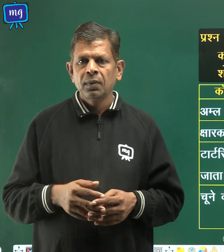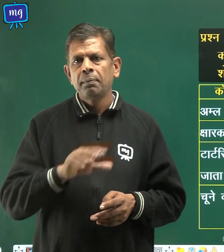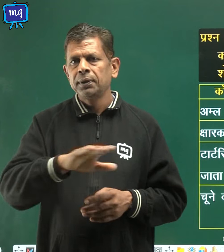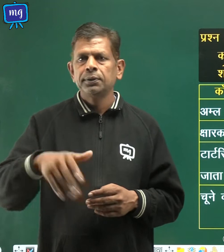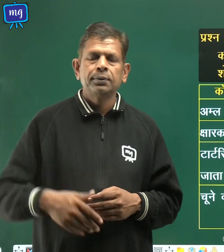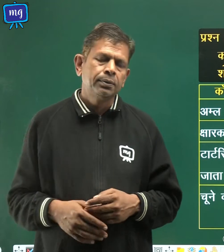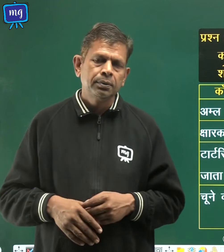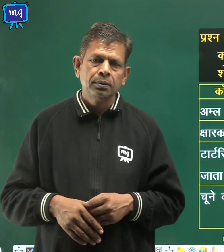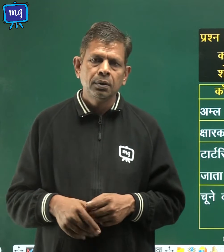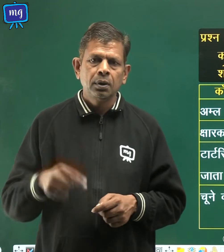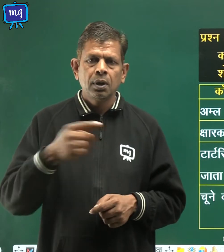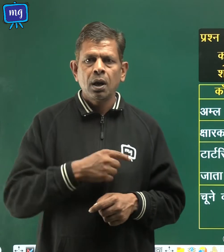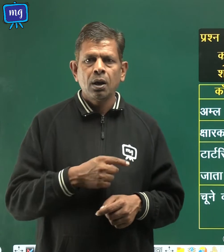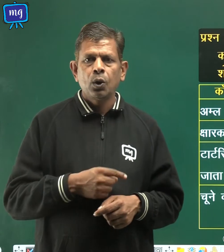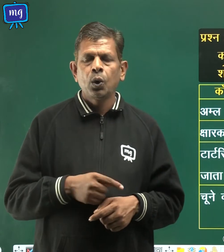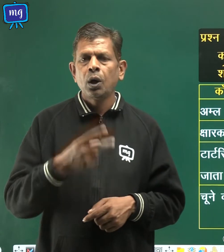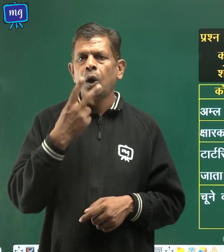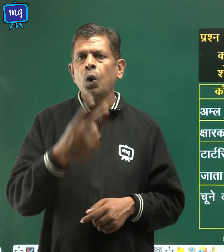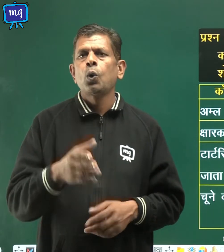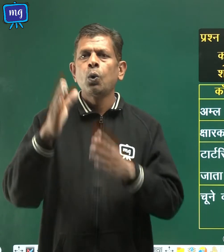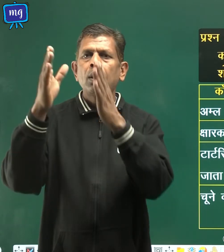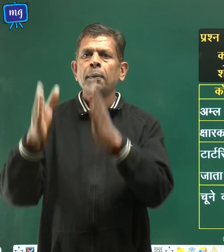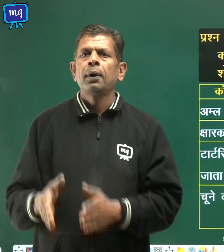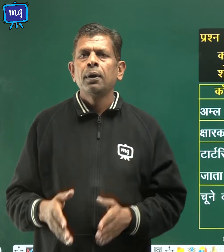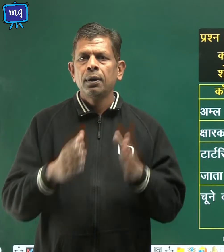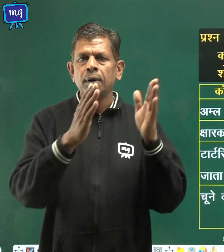बच्चों यहाँ हमें 2 कॉलम दिए गए हैं।